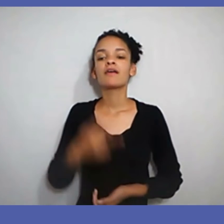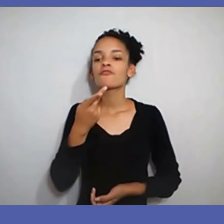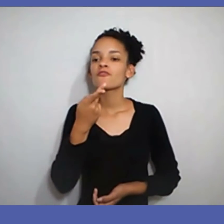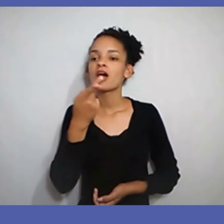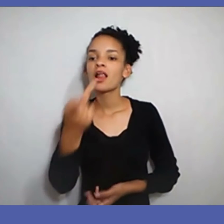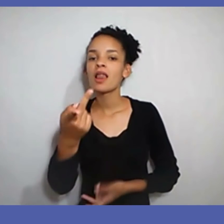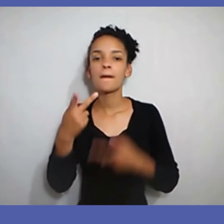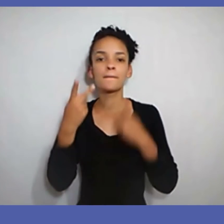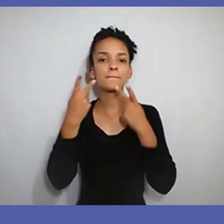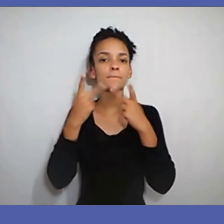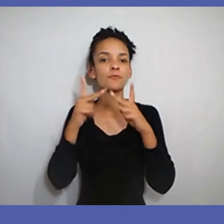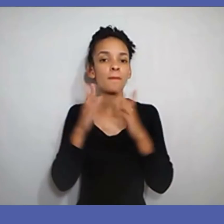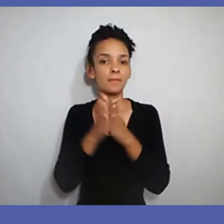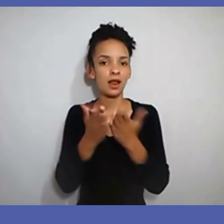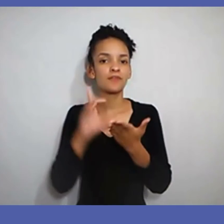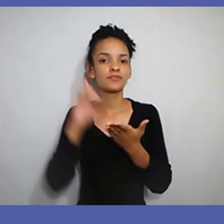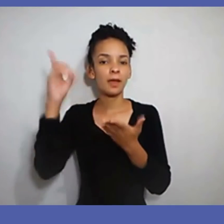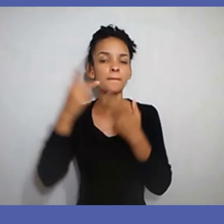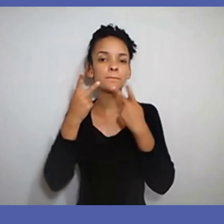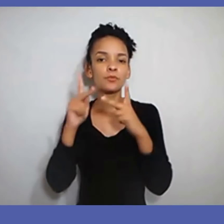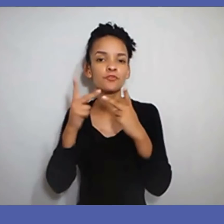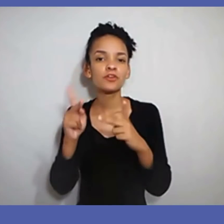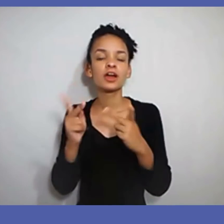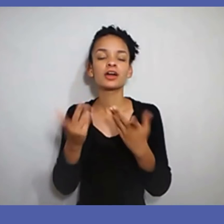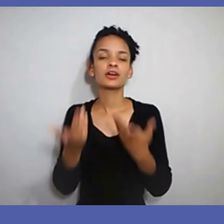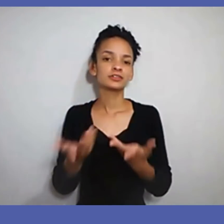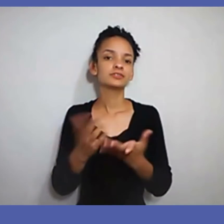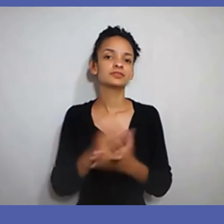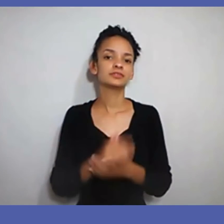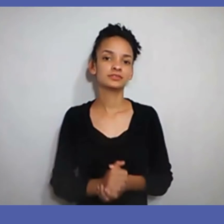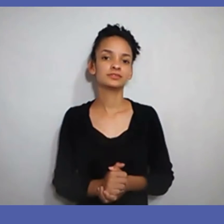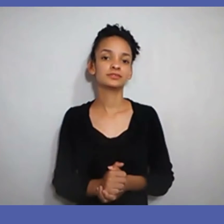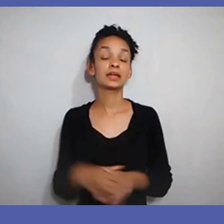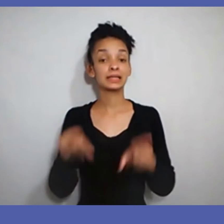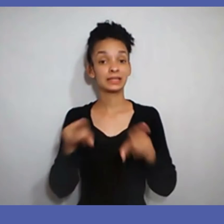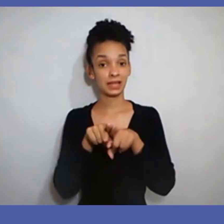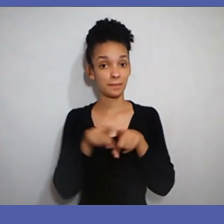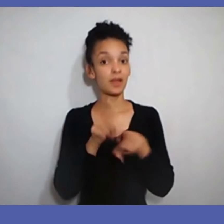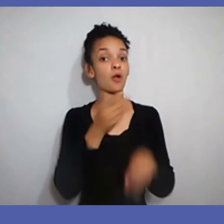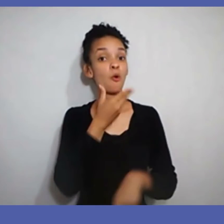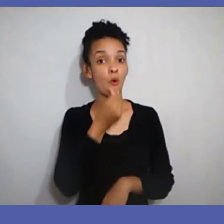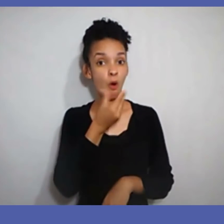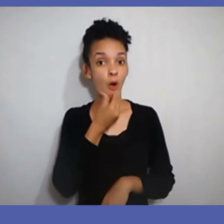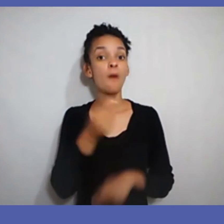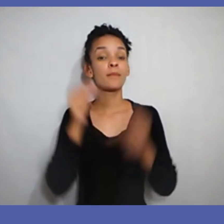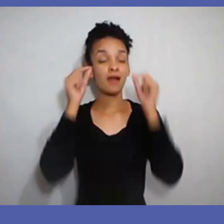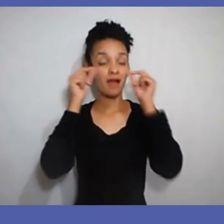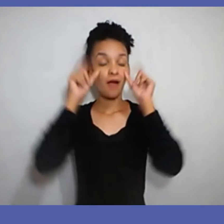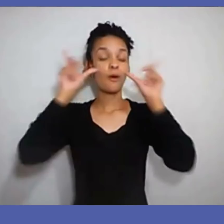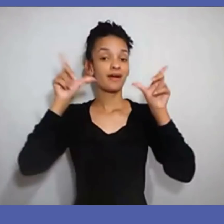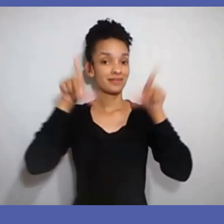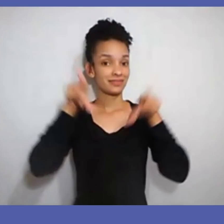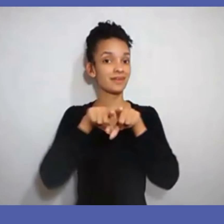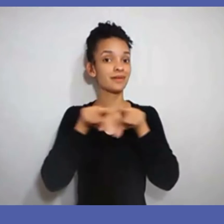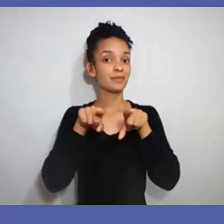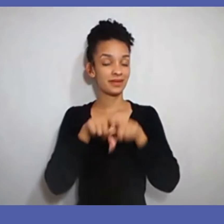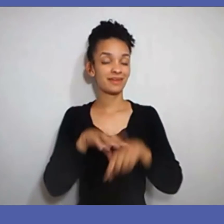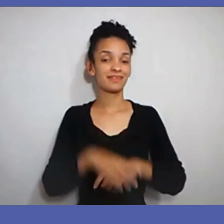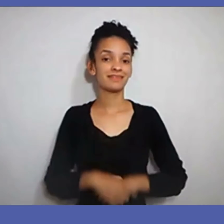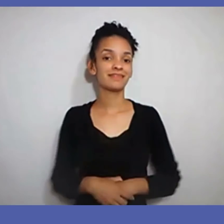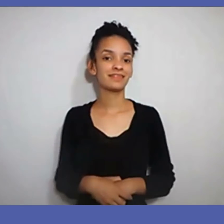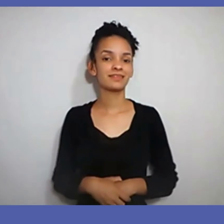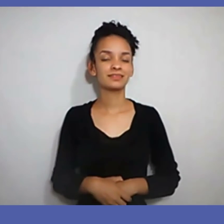conosco hoje. E graças a Deus nossos homens também se despertaram, né? Hoje nós temos já